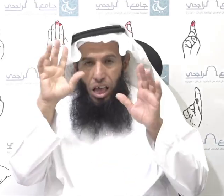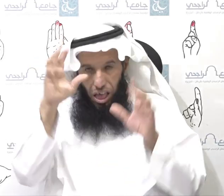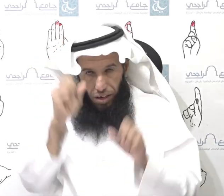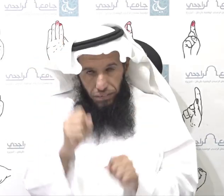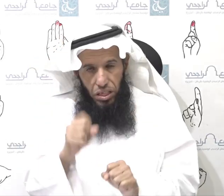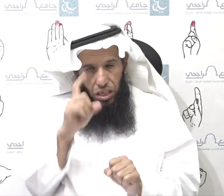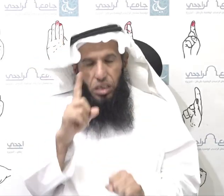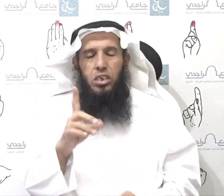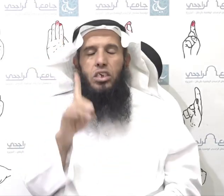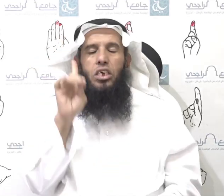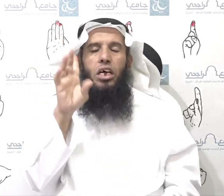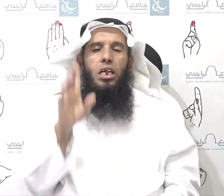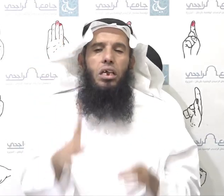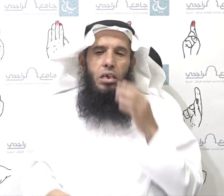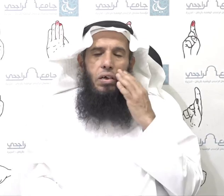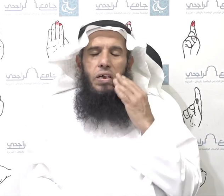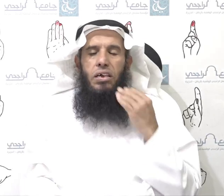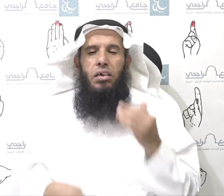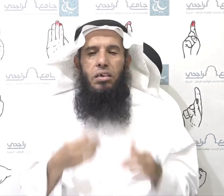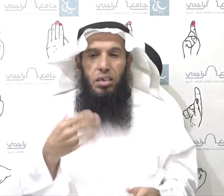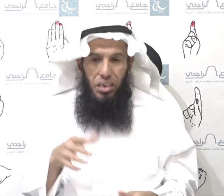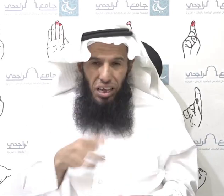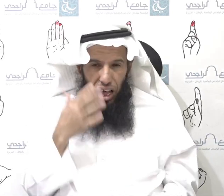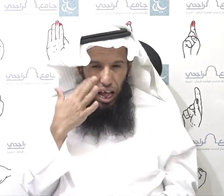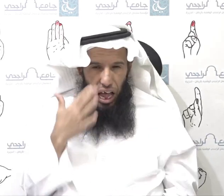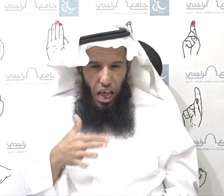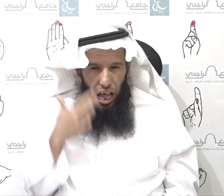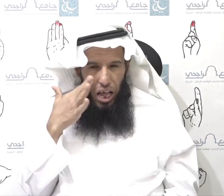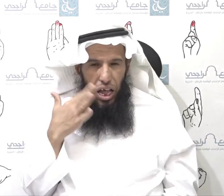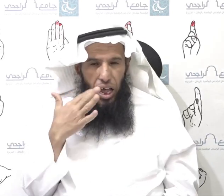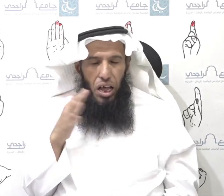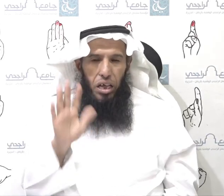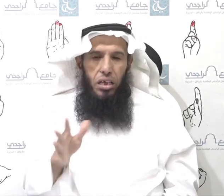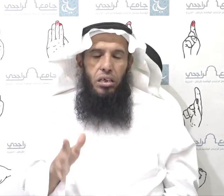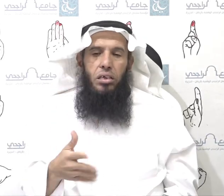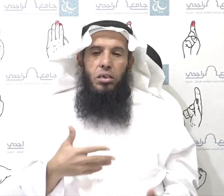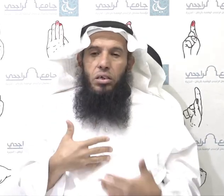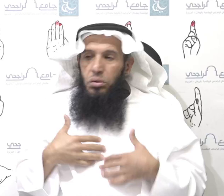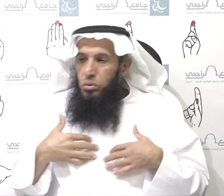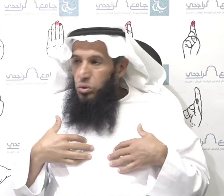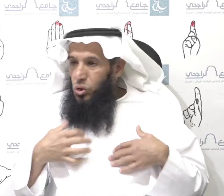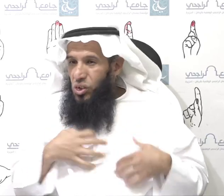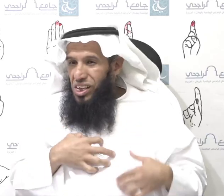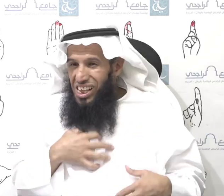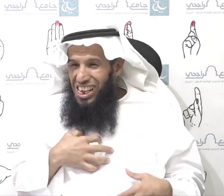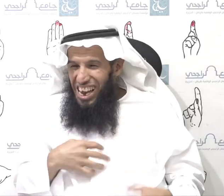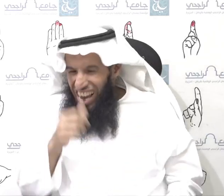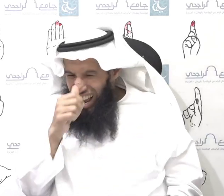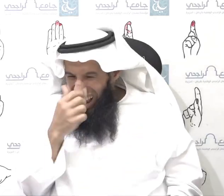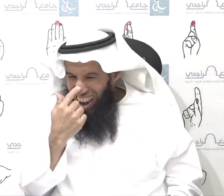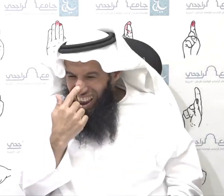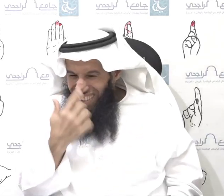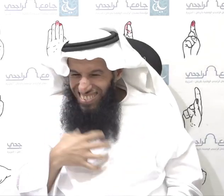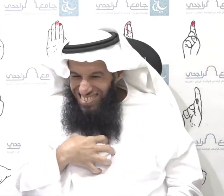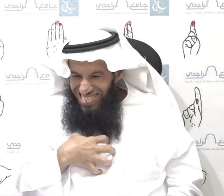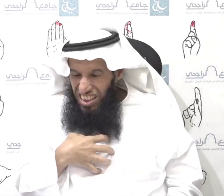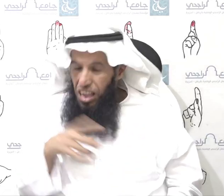الذين ذهبوا من هذه الحياة، هو أنيس المستوحشين، هو أنيس